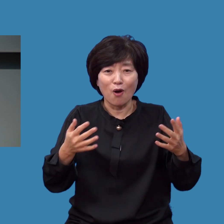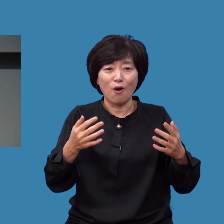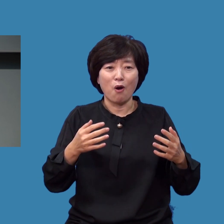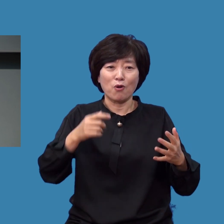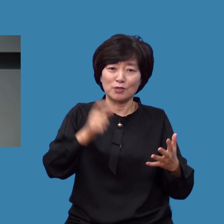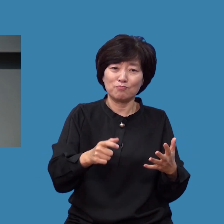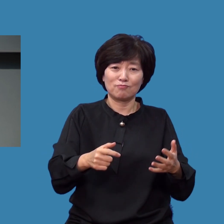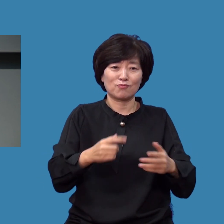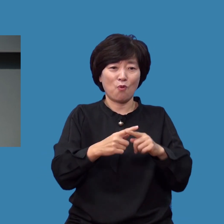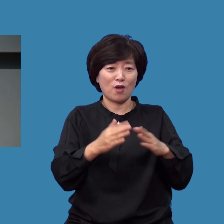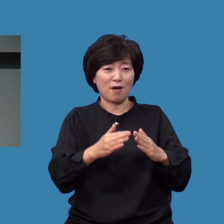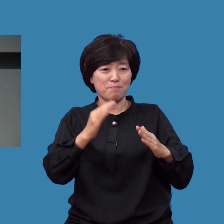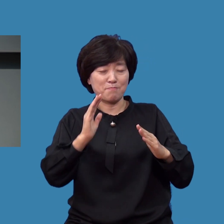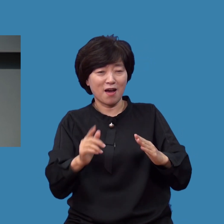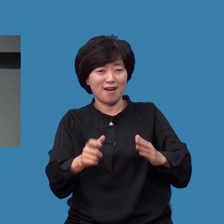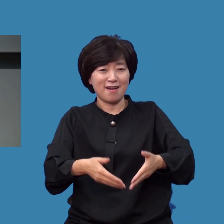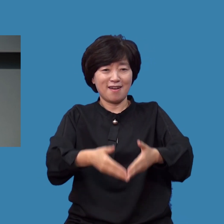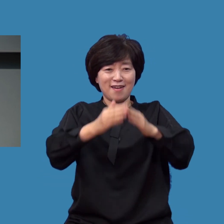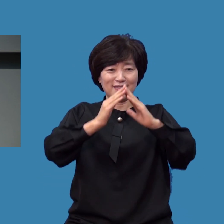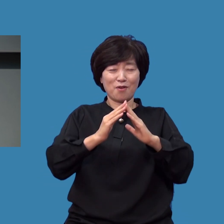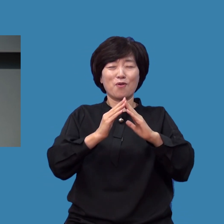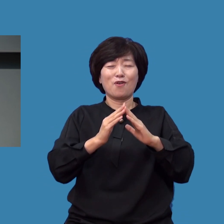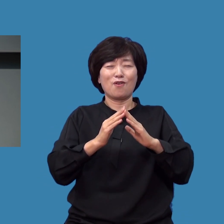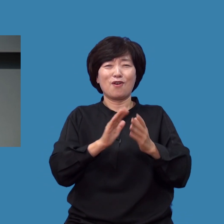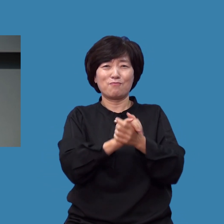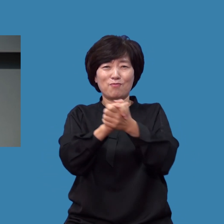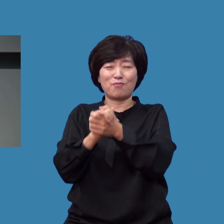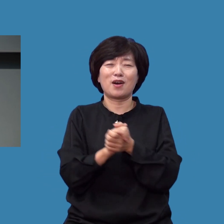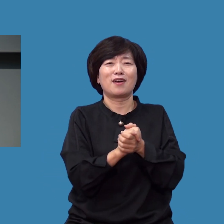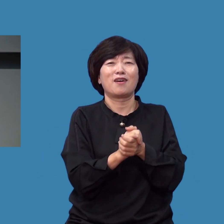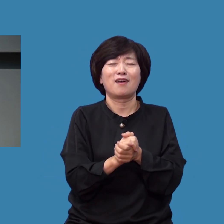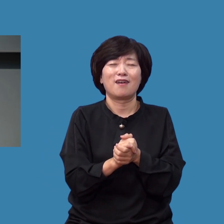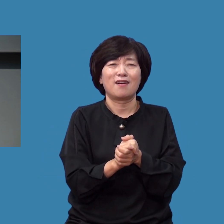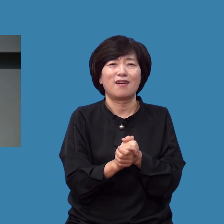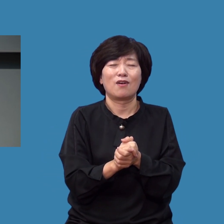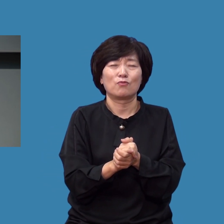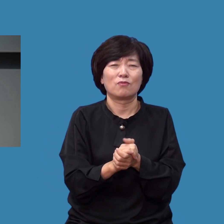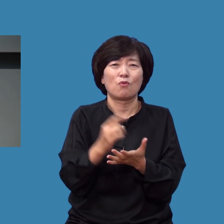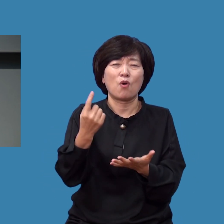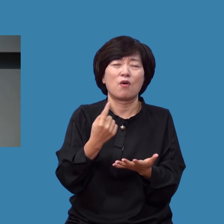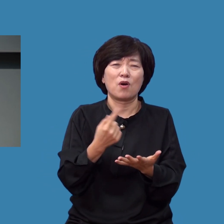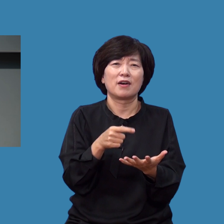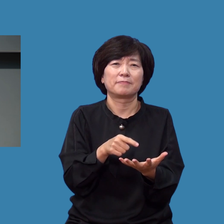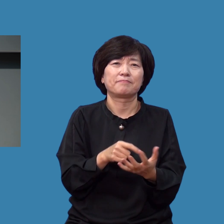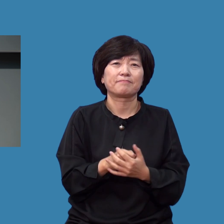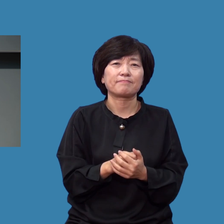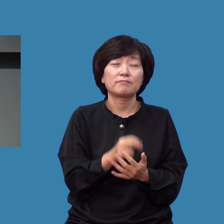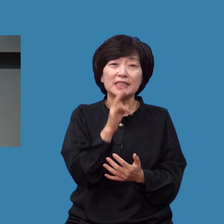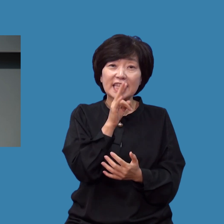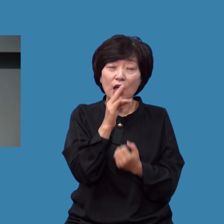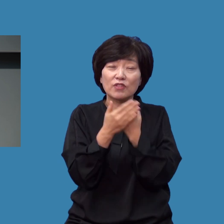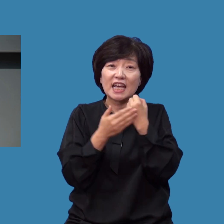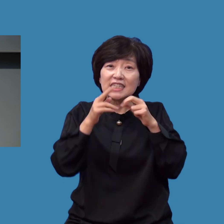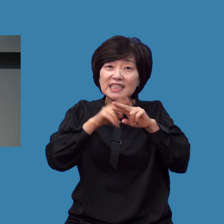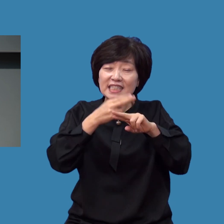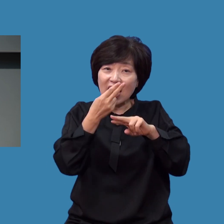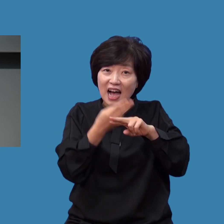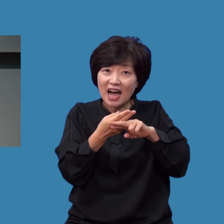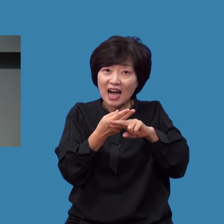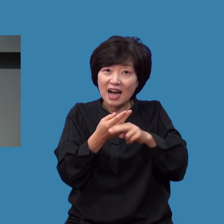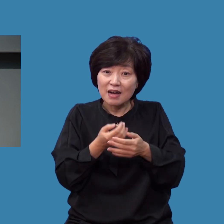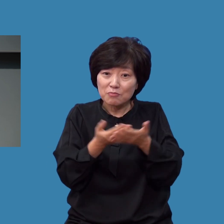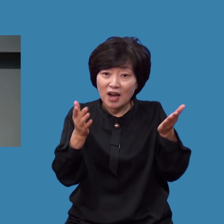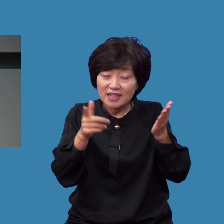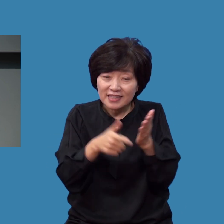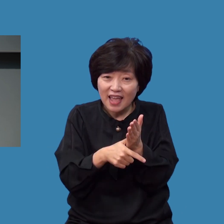않겠습니까? 그러니까 이 예언의 은사가 풀어지려고 할 때는 반드시 어떻게 여러분